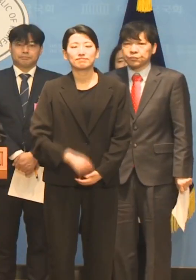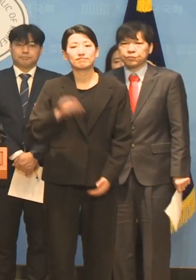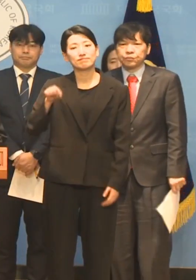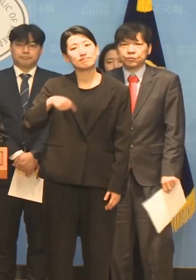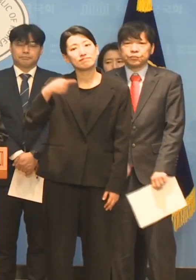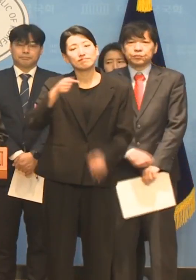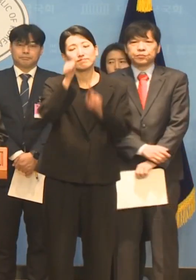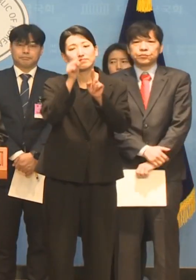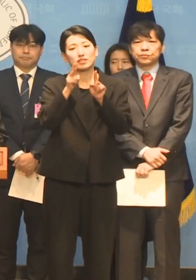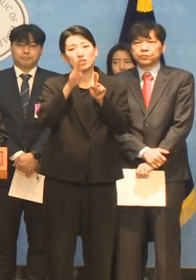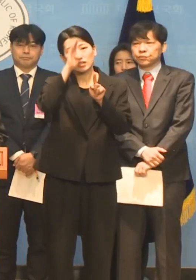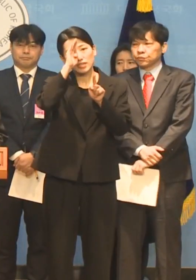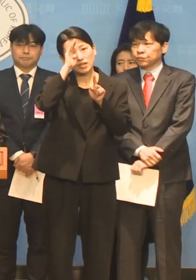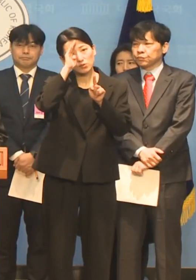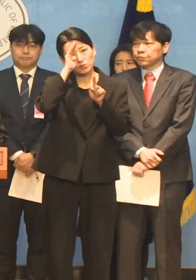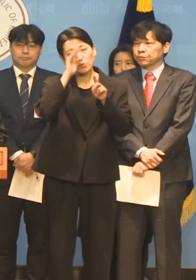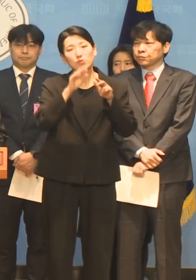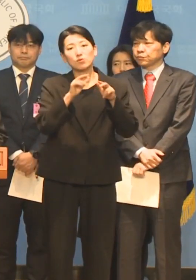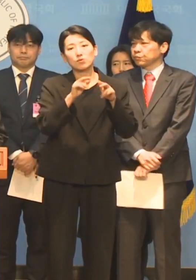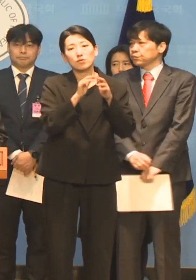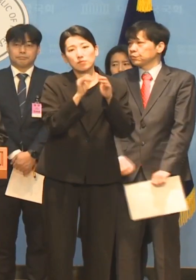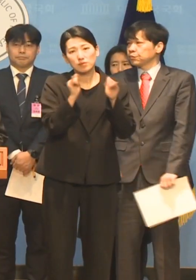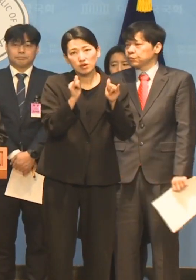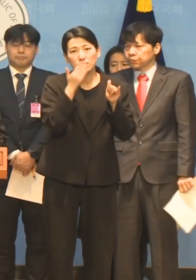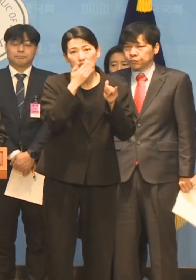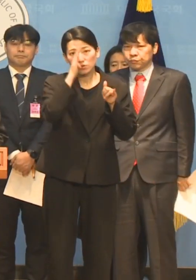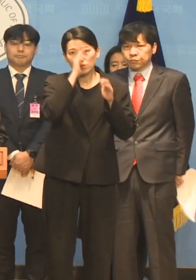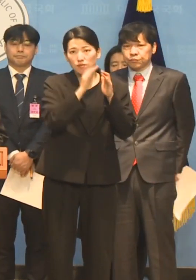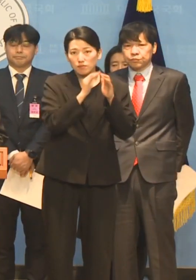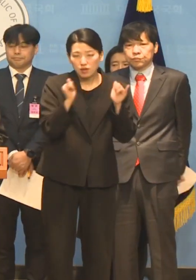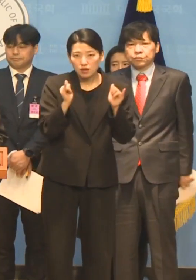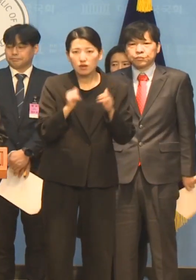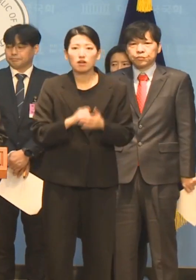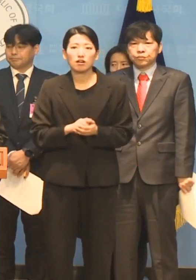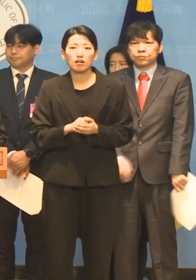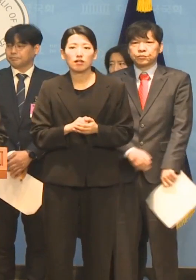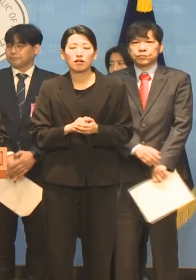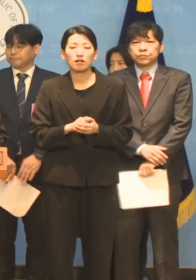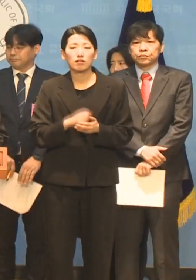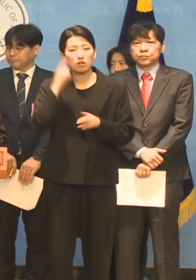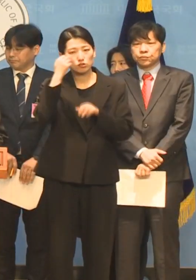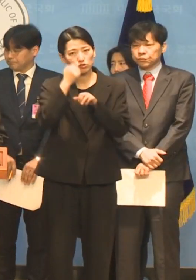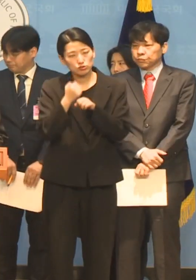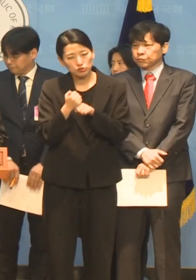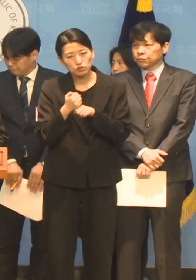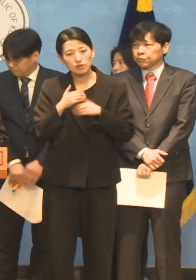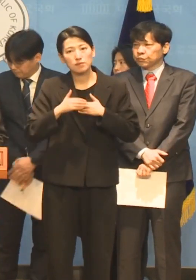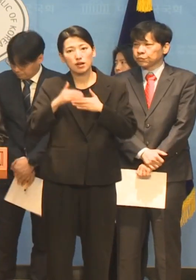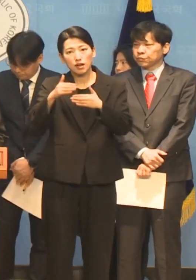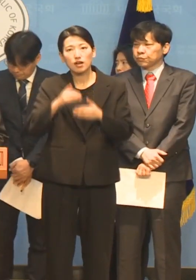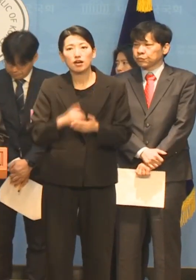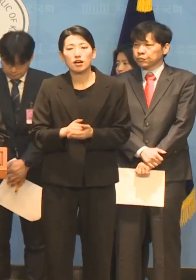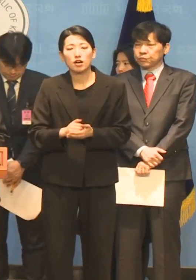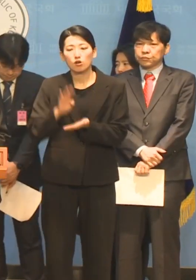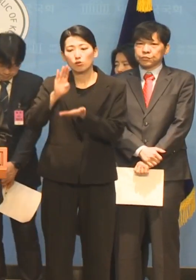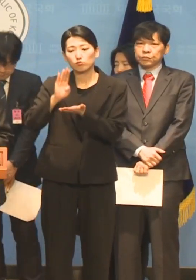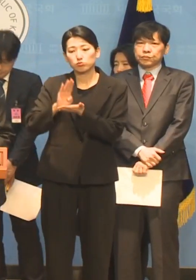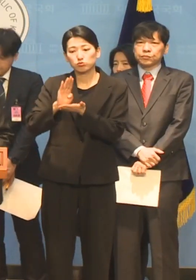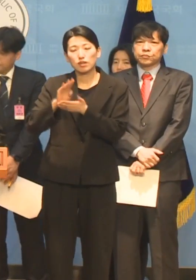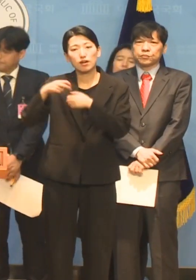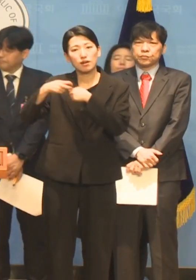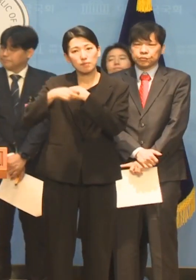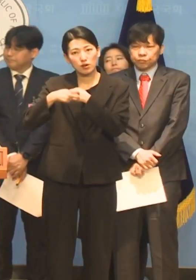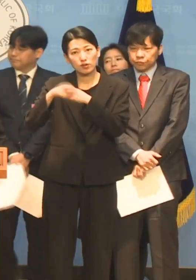다음은 일형 당뇨병 장애 인정 연구 및 결과 발표를 분당 서울대학교 병원 소아청소년과 김재현 교수님의